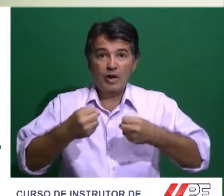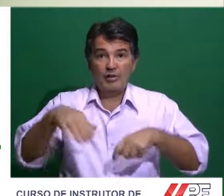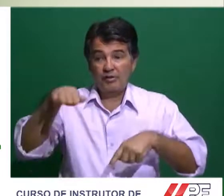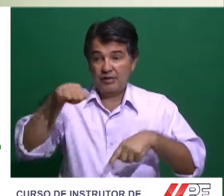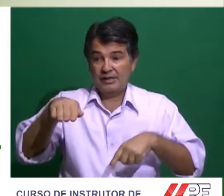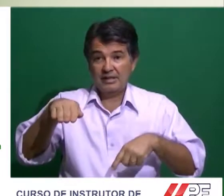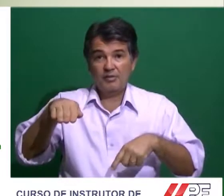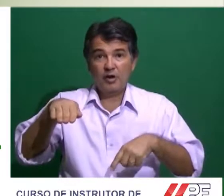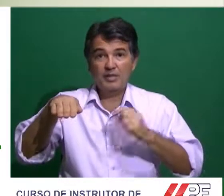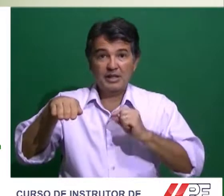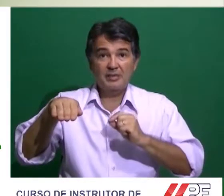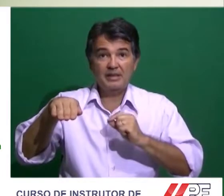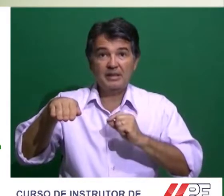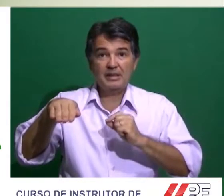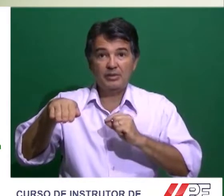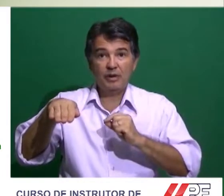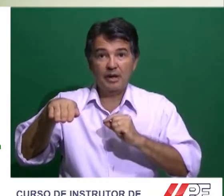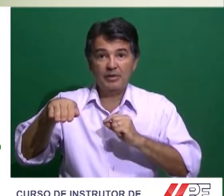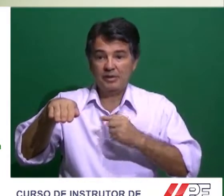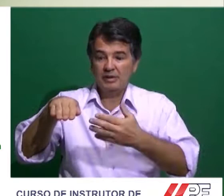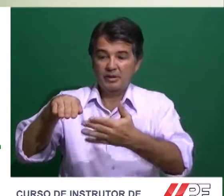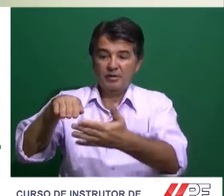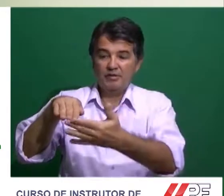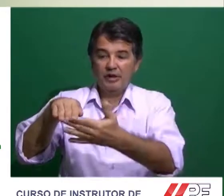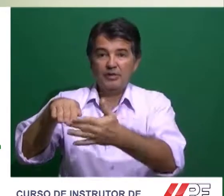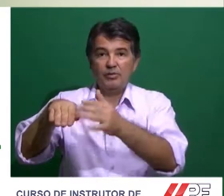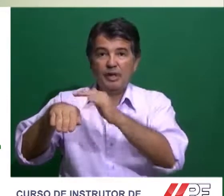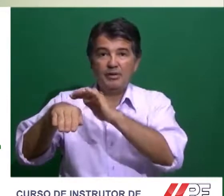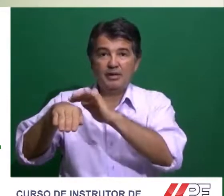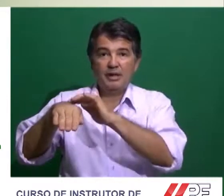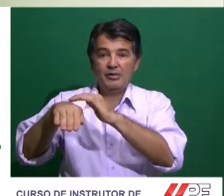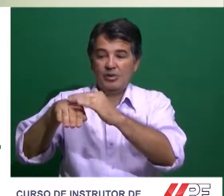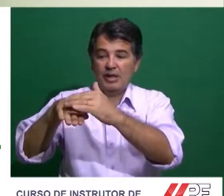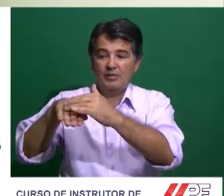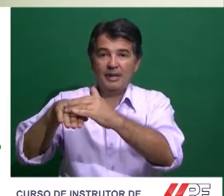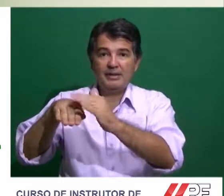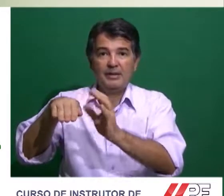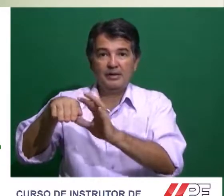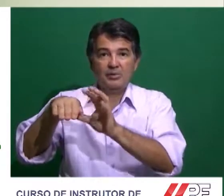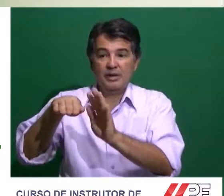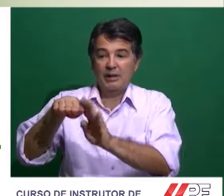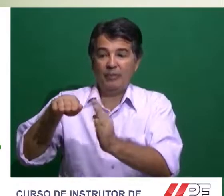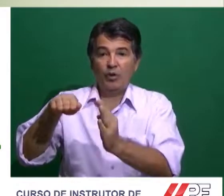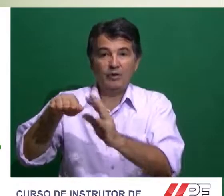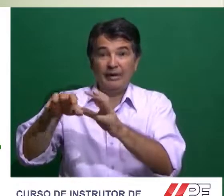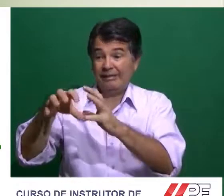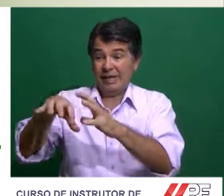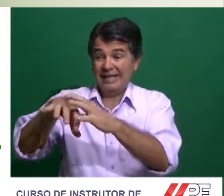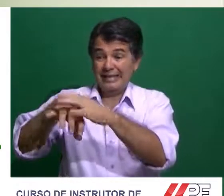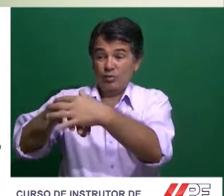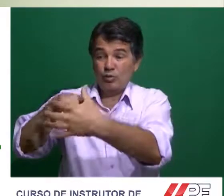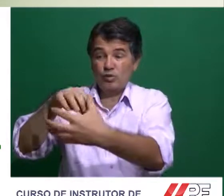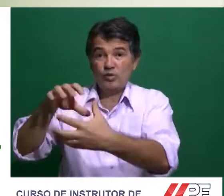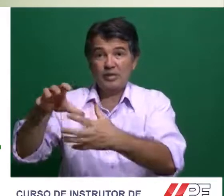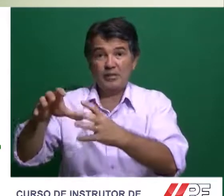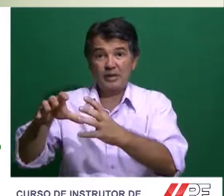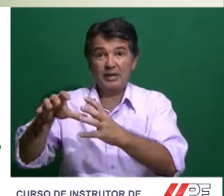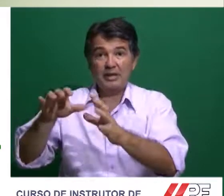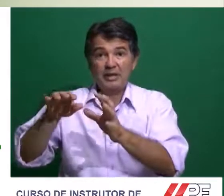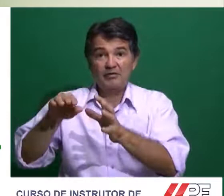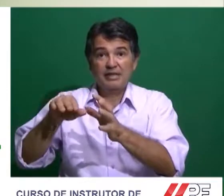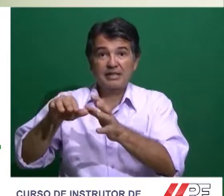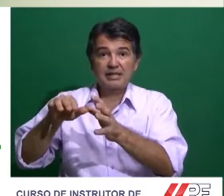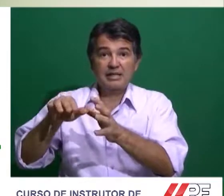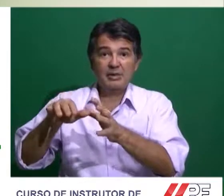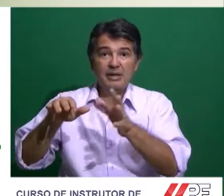coloca o carro e coloca dessa forma. Está representando o carro. Então a frente do carro, atrás do carro. Então a pobre. Essa construção